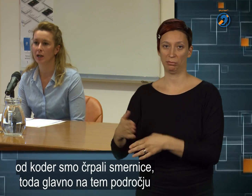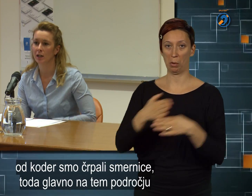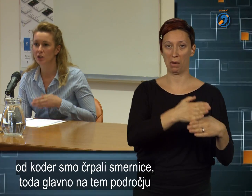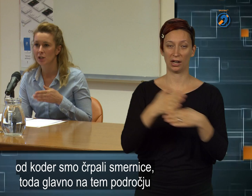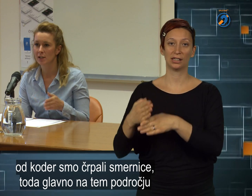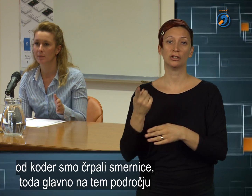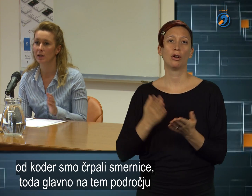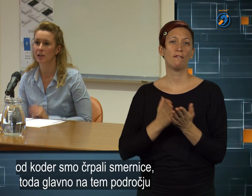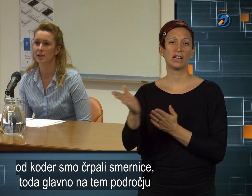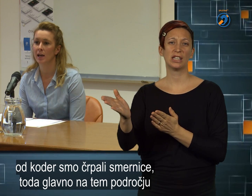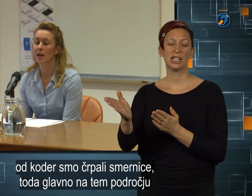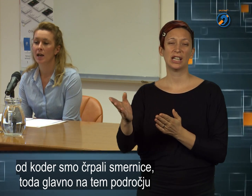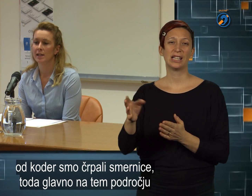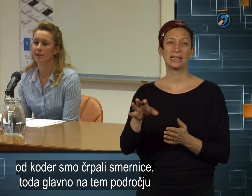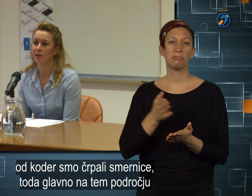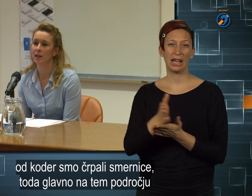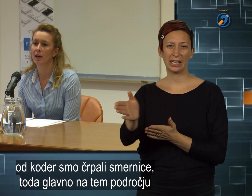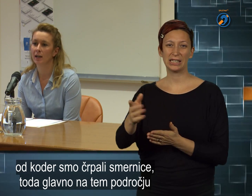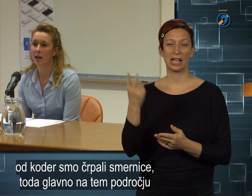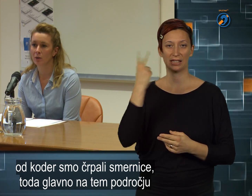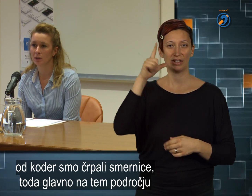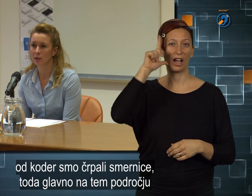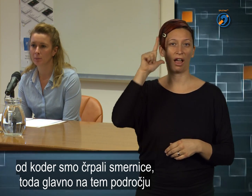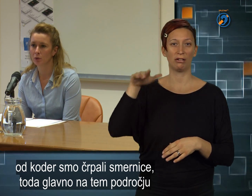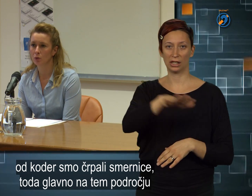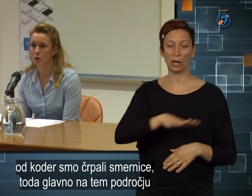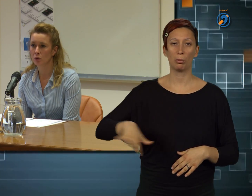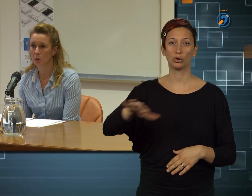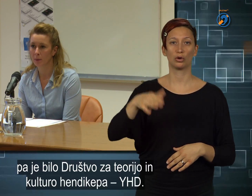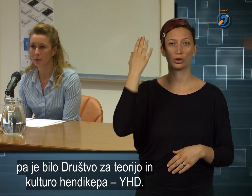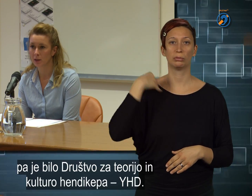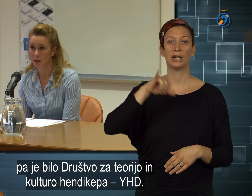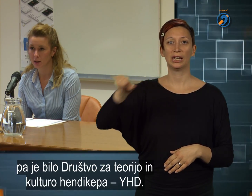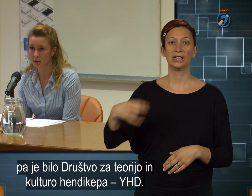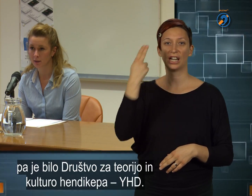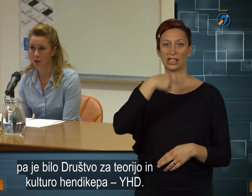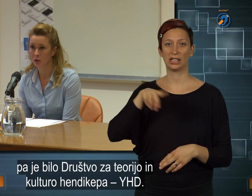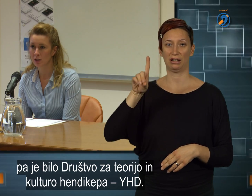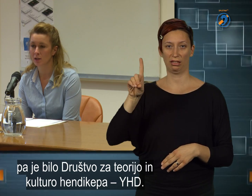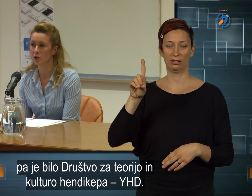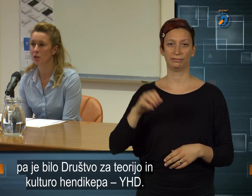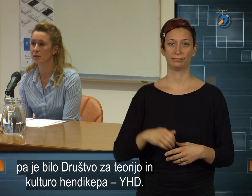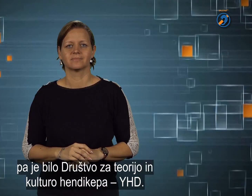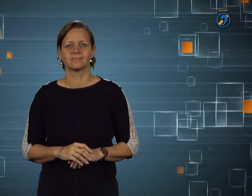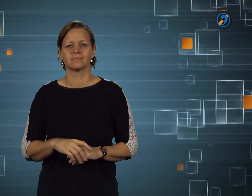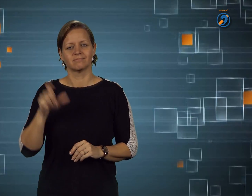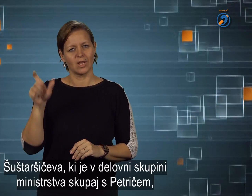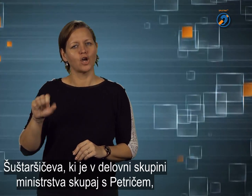so nekako šli smernice, seveda glavni na tem področju so pa bili JHD. Oni so